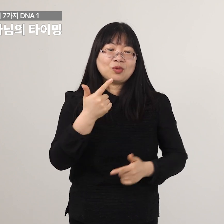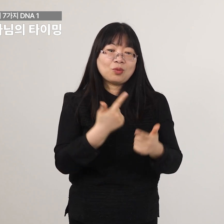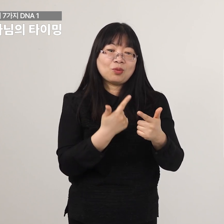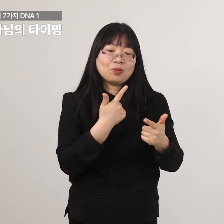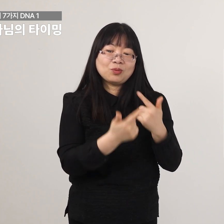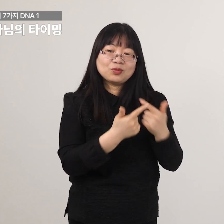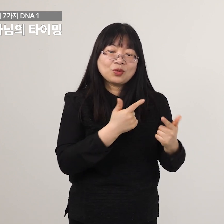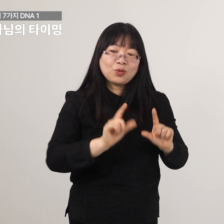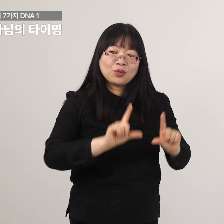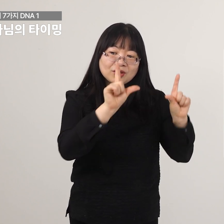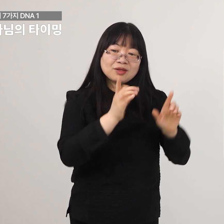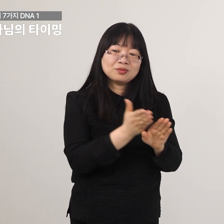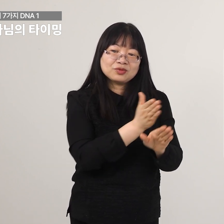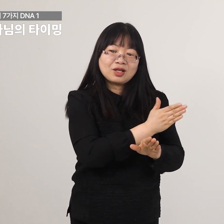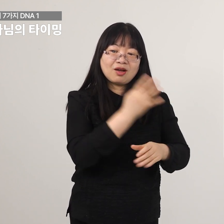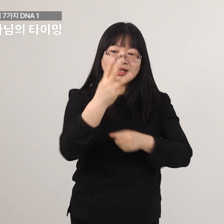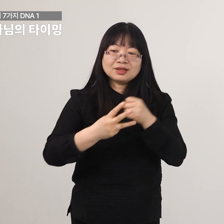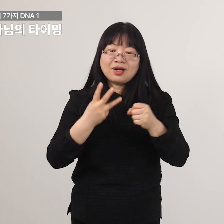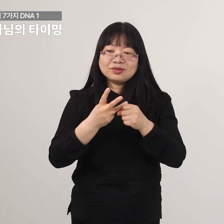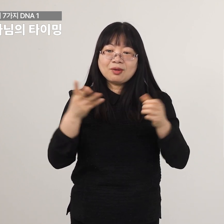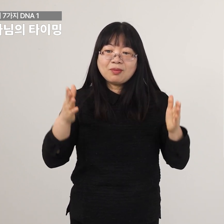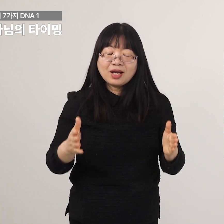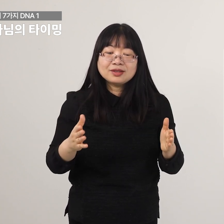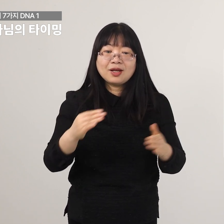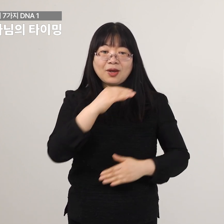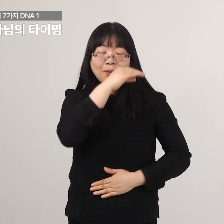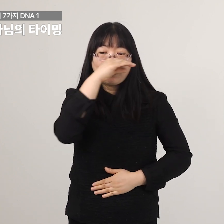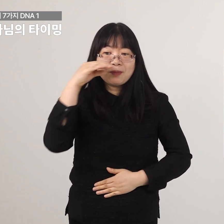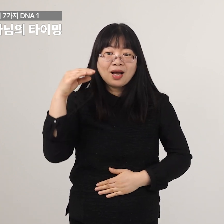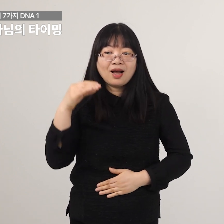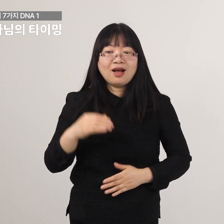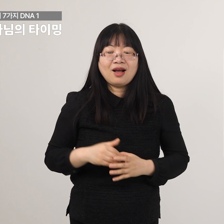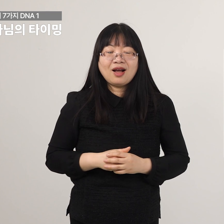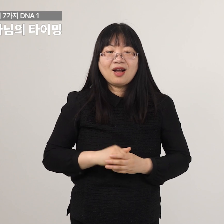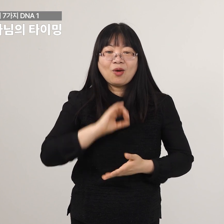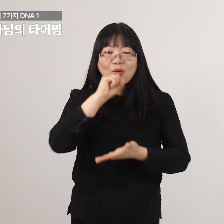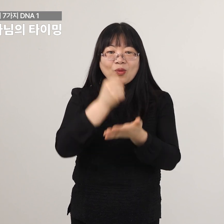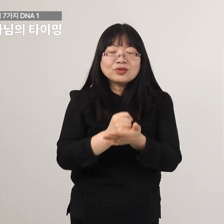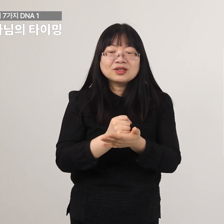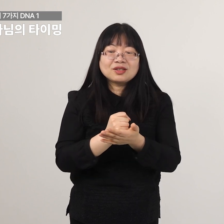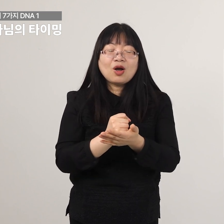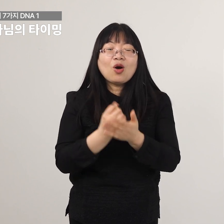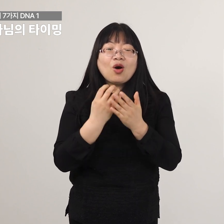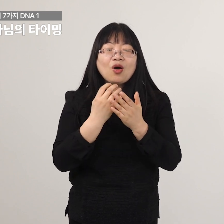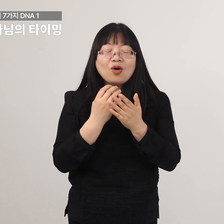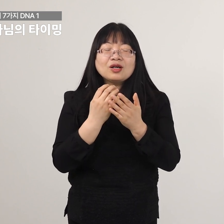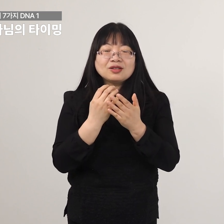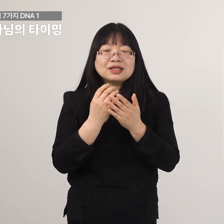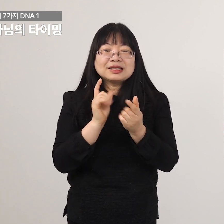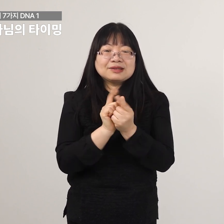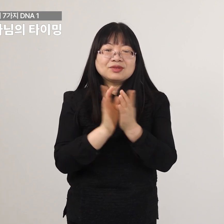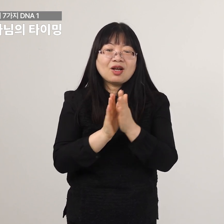목요일부터 3년 만에 정상적인 오프라인 선교를 시작합니다.